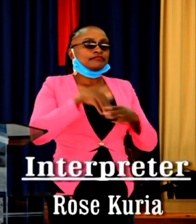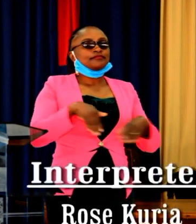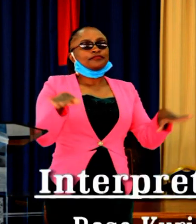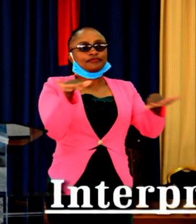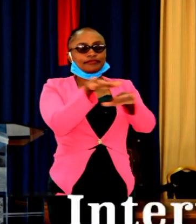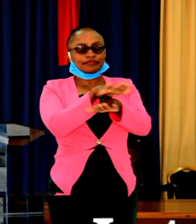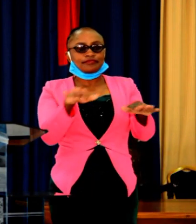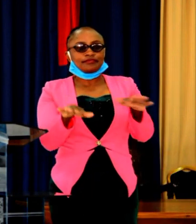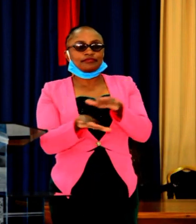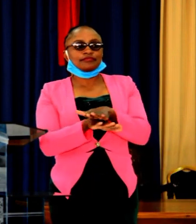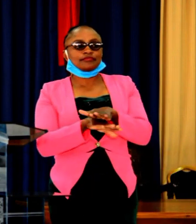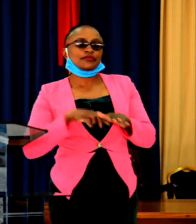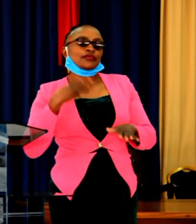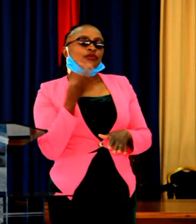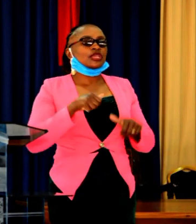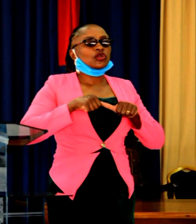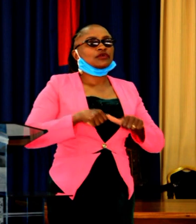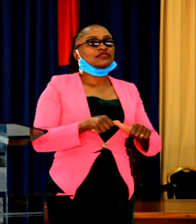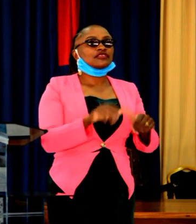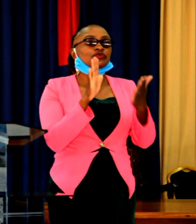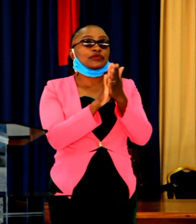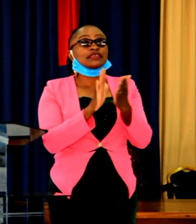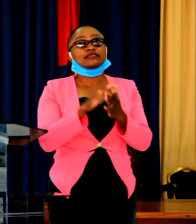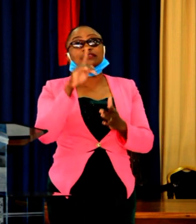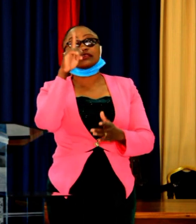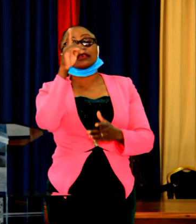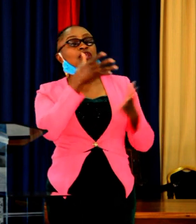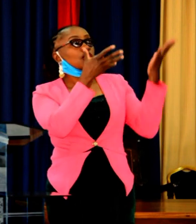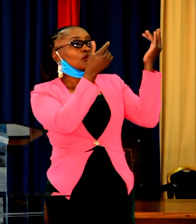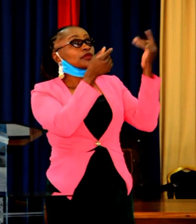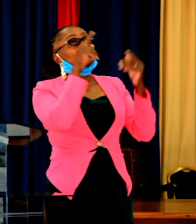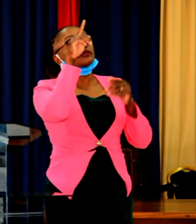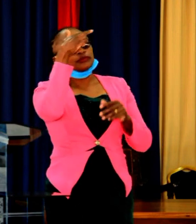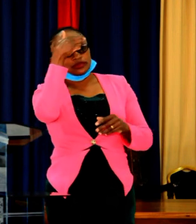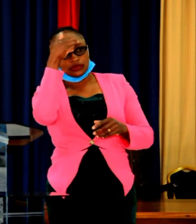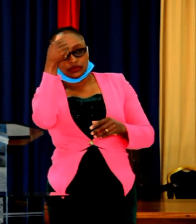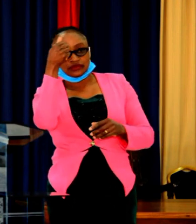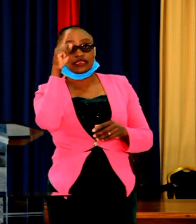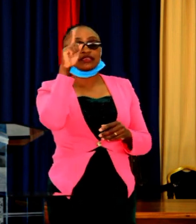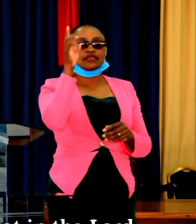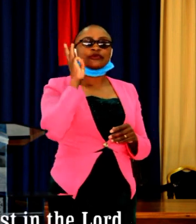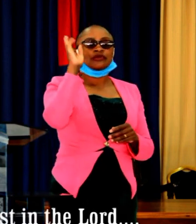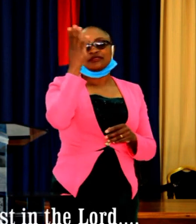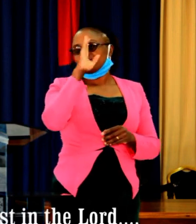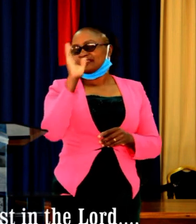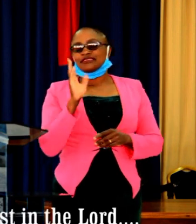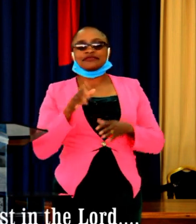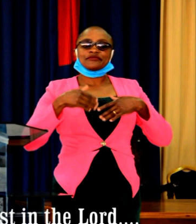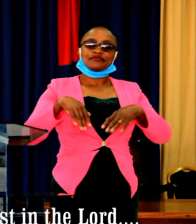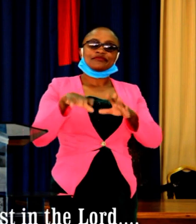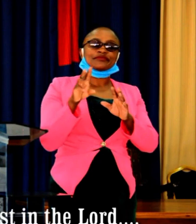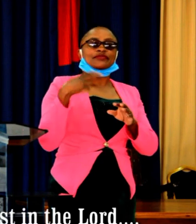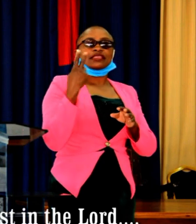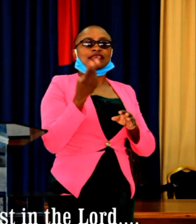na inatubidi tuzidi kumshukuru na kumtegemea maana he will never disappoint us.